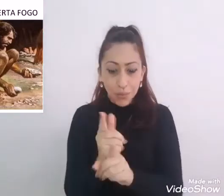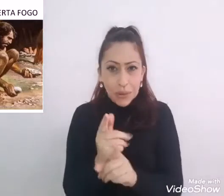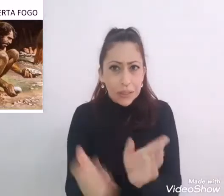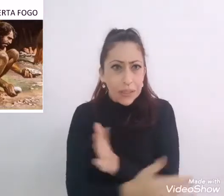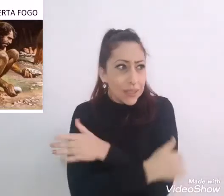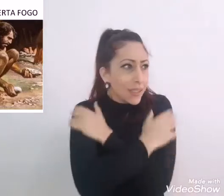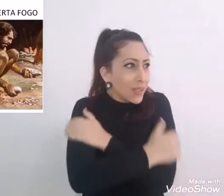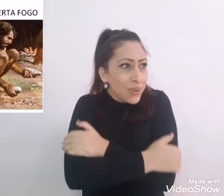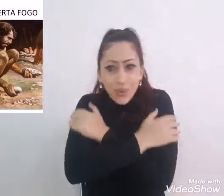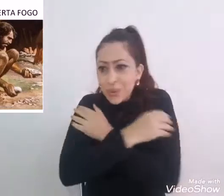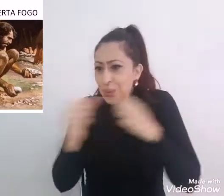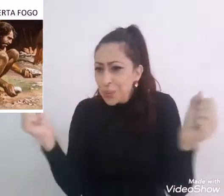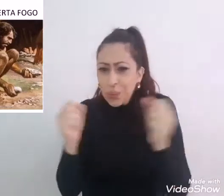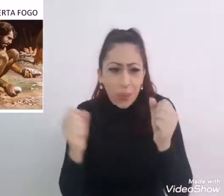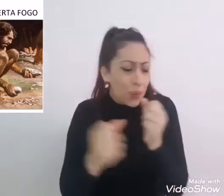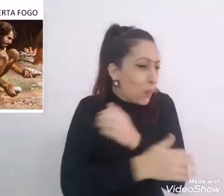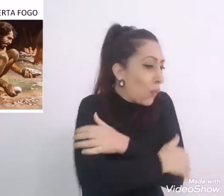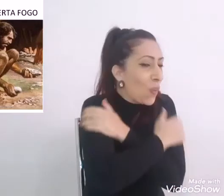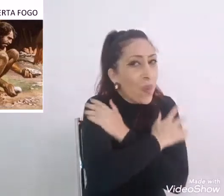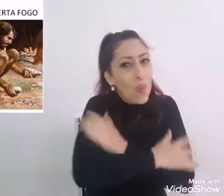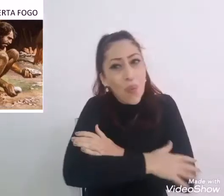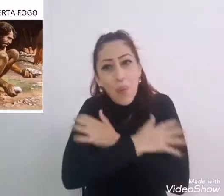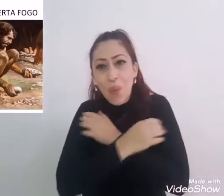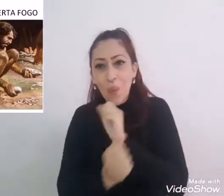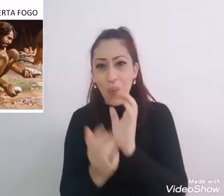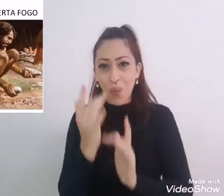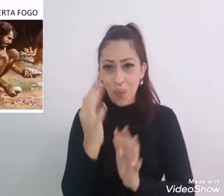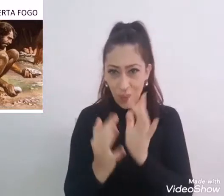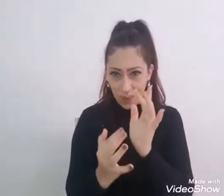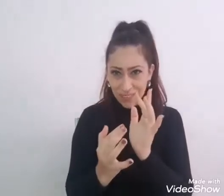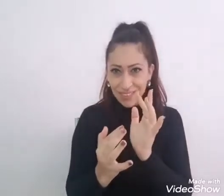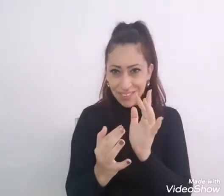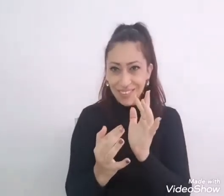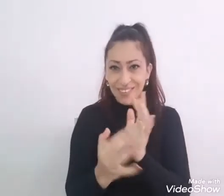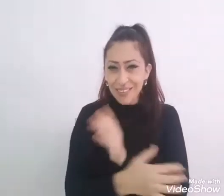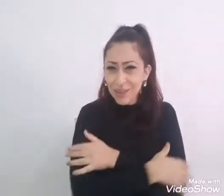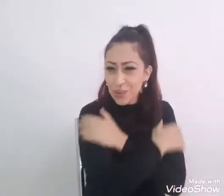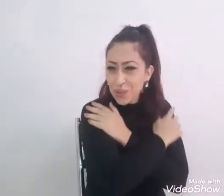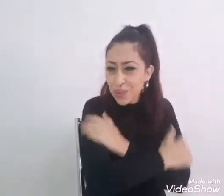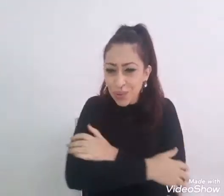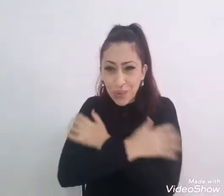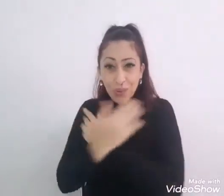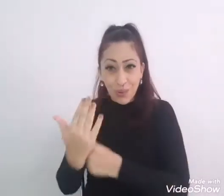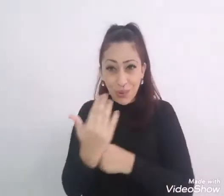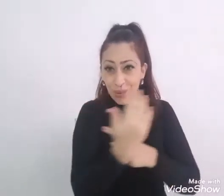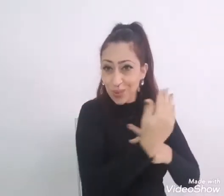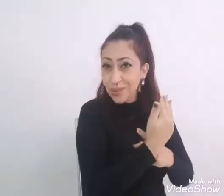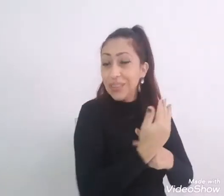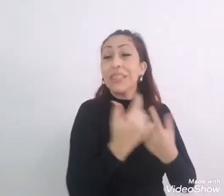O Paleolítico ele se desenvolveu praticamente todo durante a Era Glacial, né? Eles se aqueciam, eles iluminavam à noite,